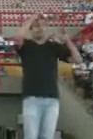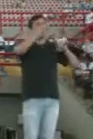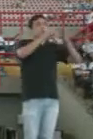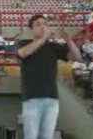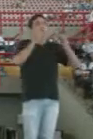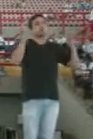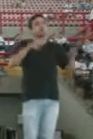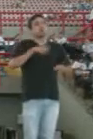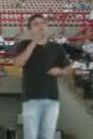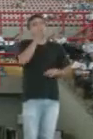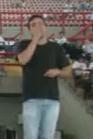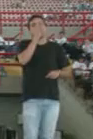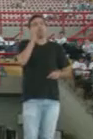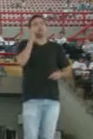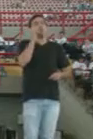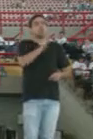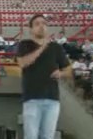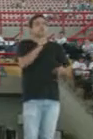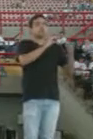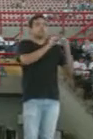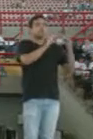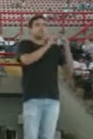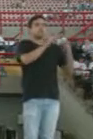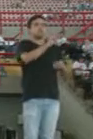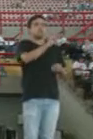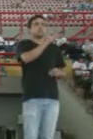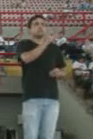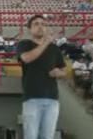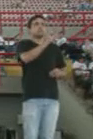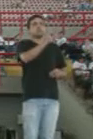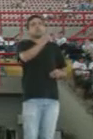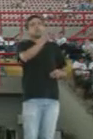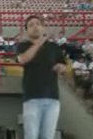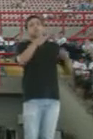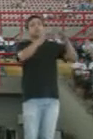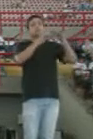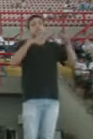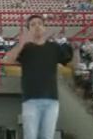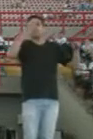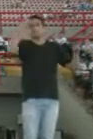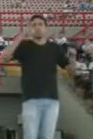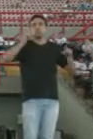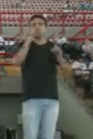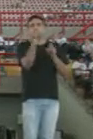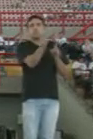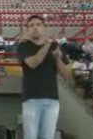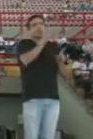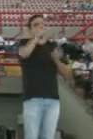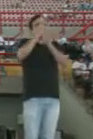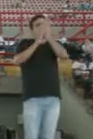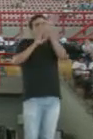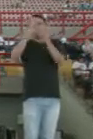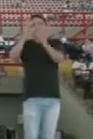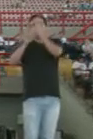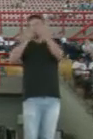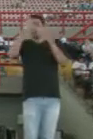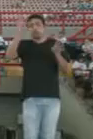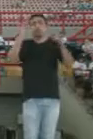Basta você assistir esta minissérie chamada Saramandaia, onde as pessoas ficam inventando palavra o tempo